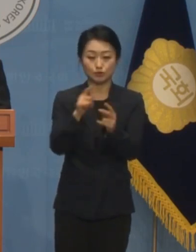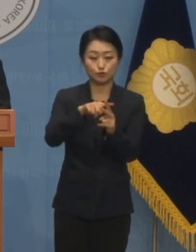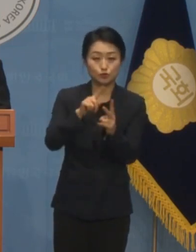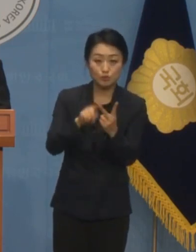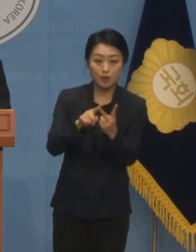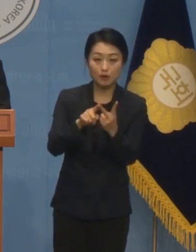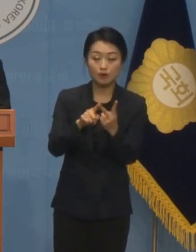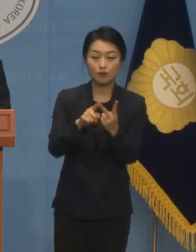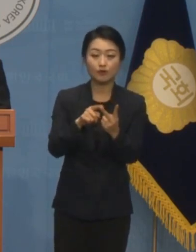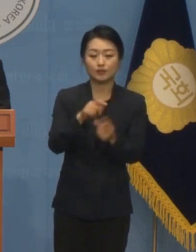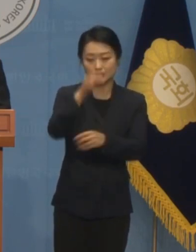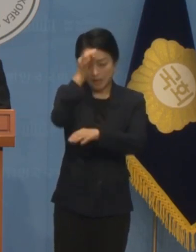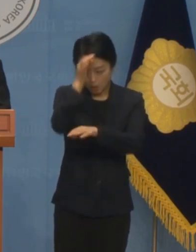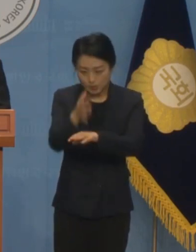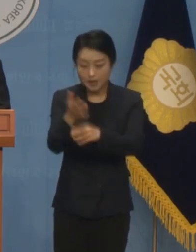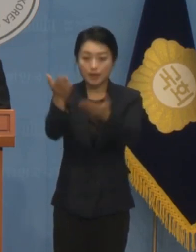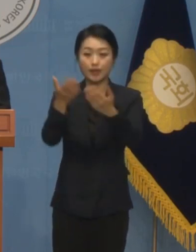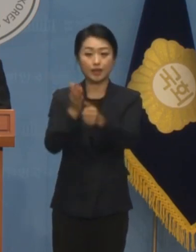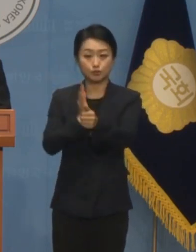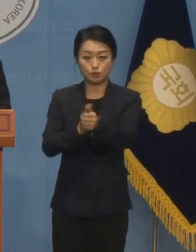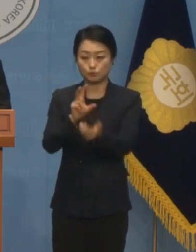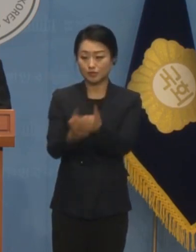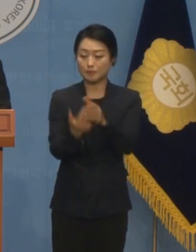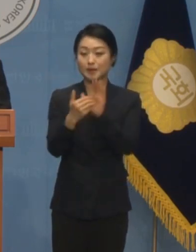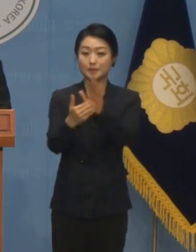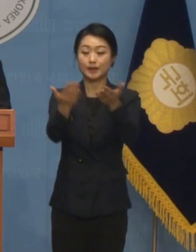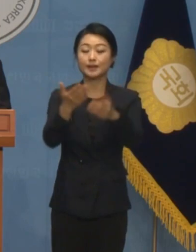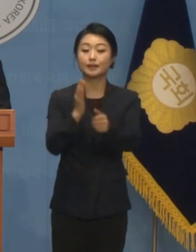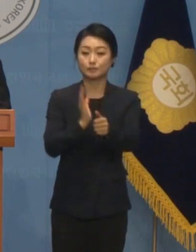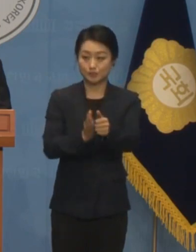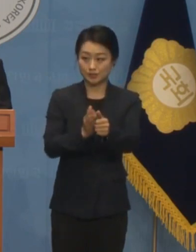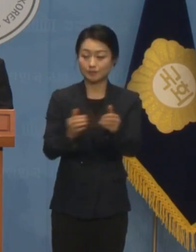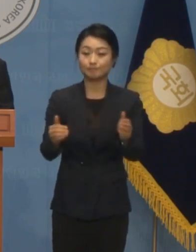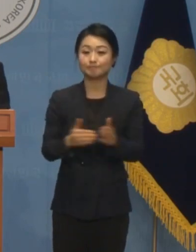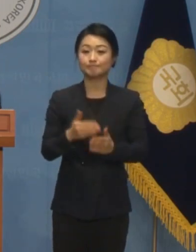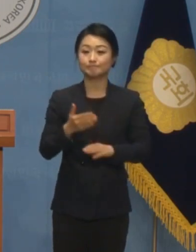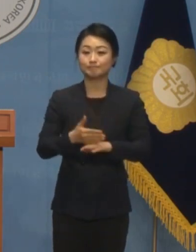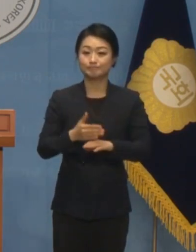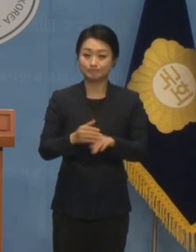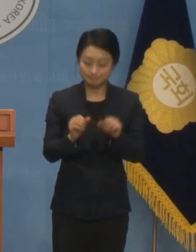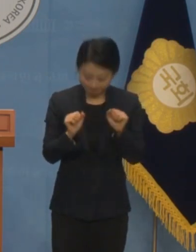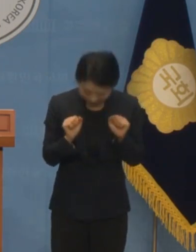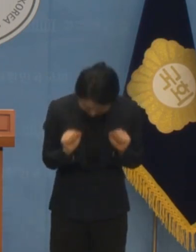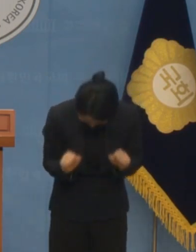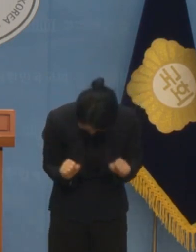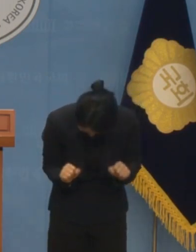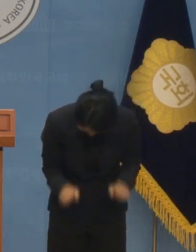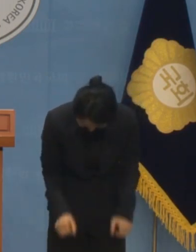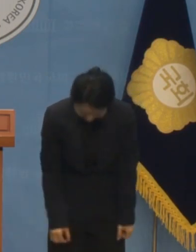국민께 사죄하고 재발 방지 대책을 발표하십시오. 이상입니다.